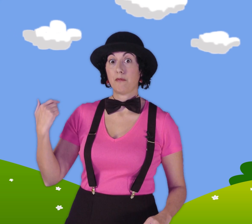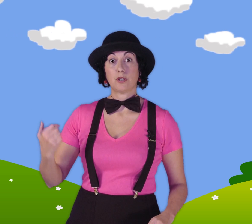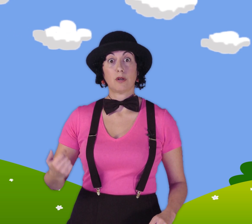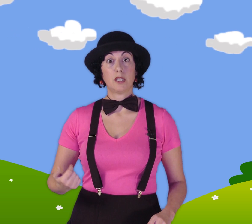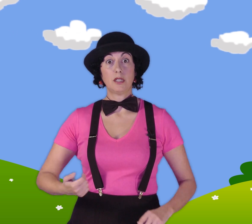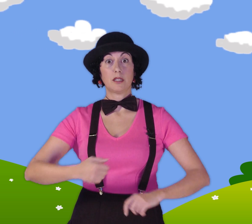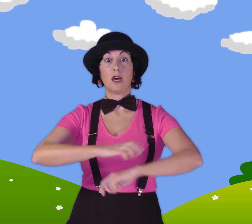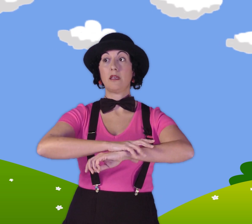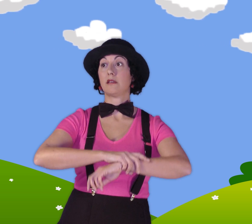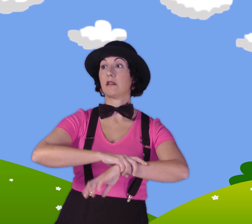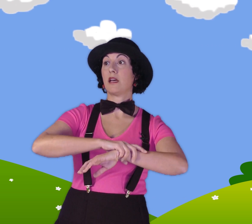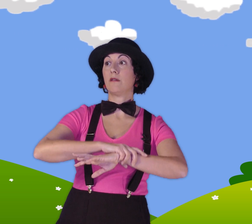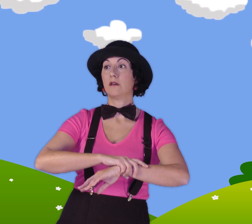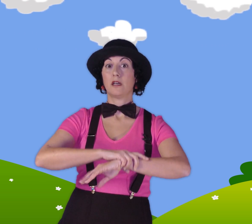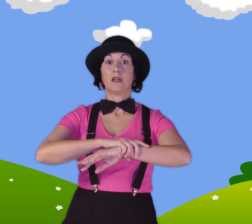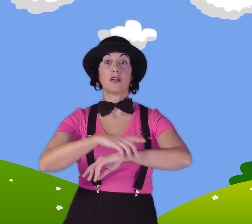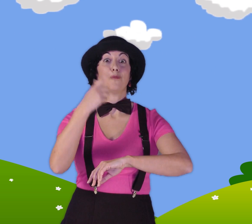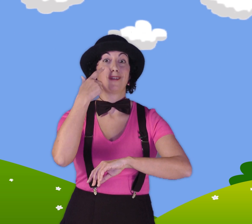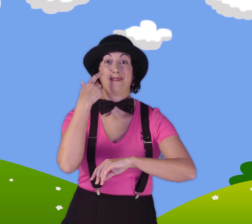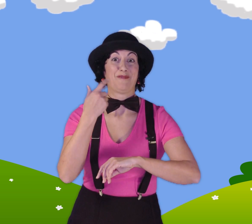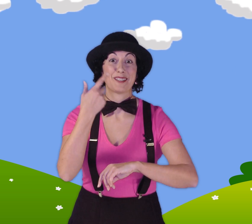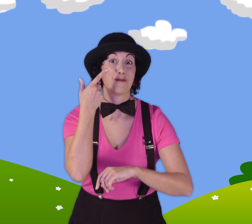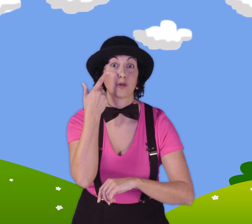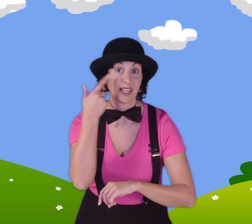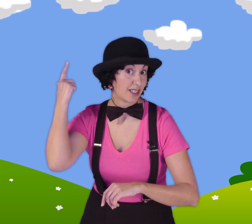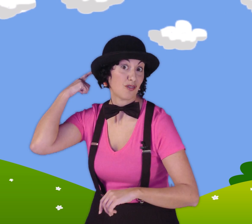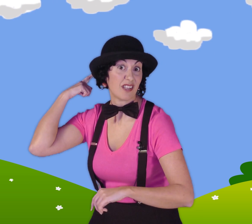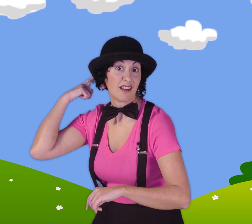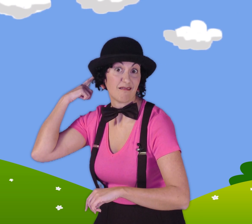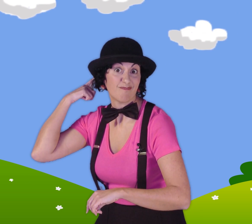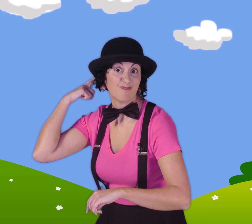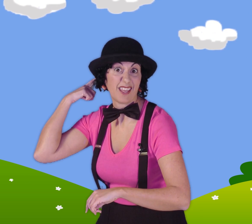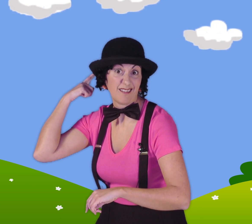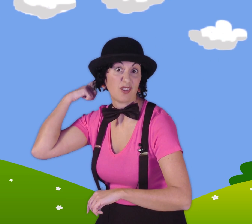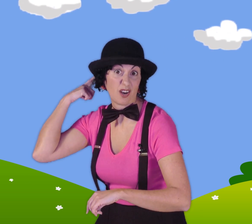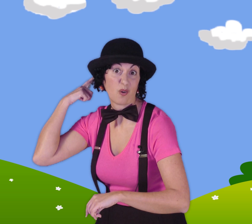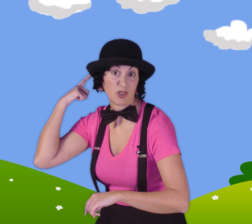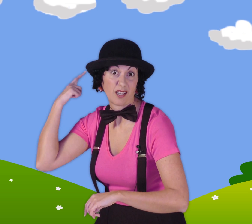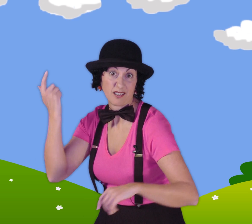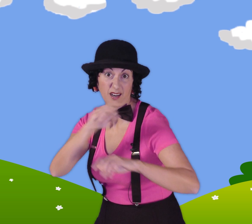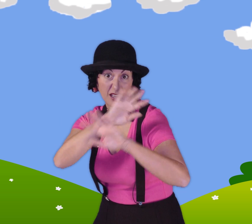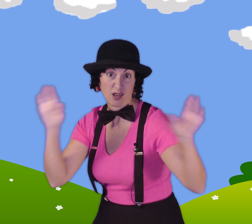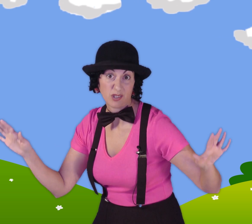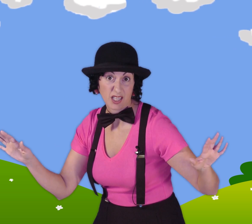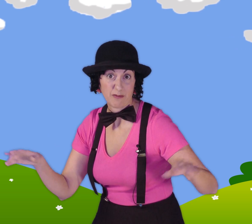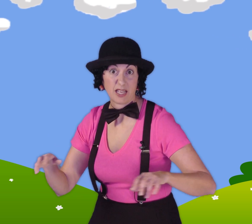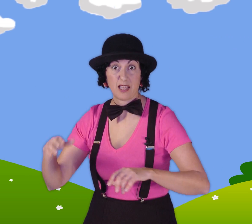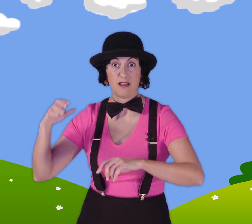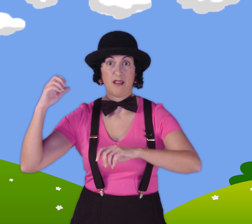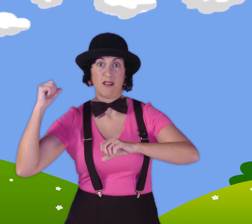puesto atrás, ahí, sentado. Y como los gigantes no tienen ojos atrás, el gigante no se enteraba de nada.